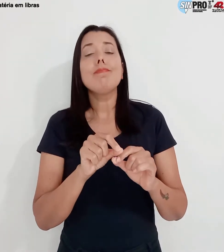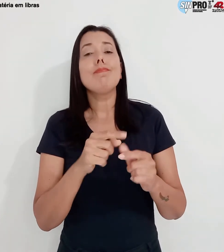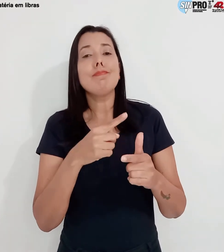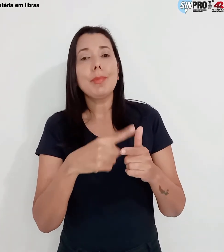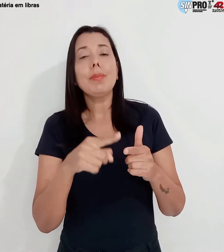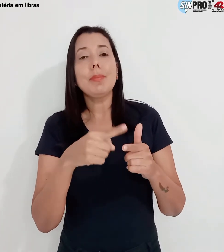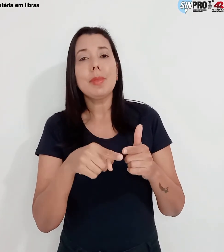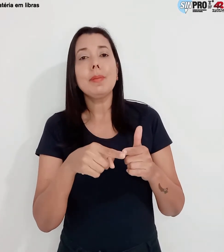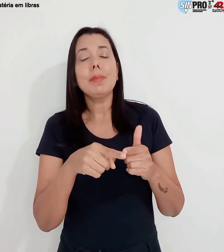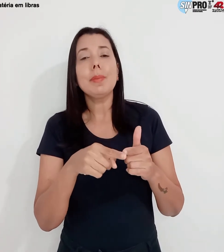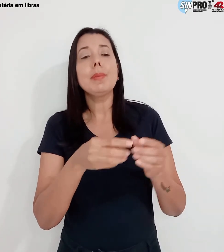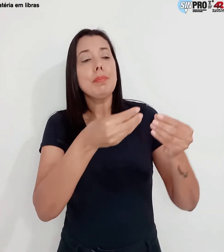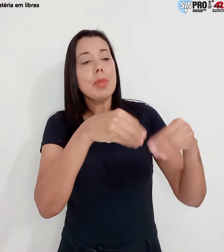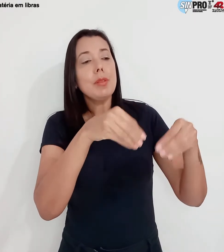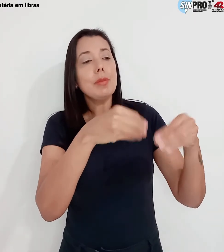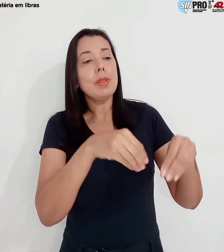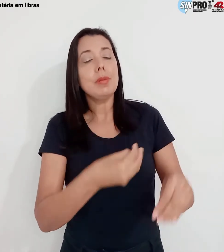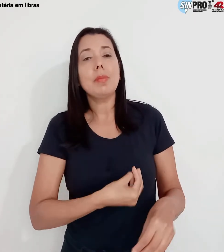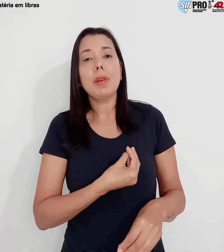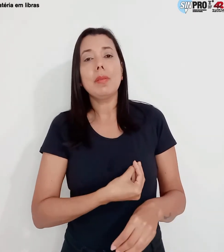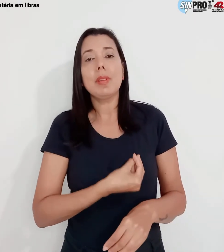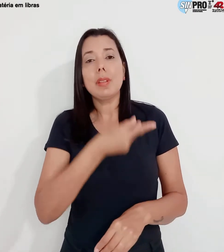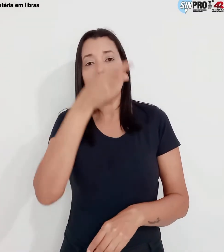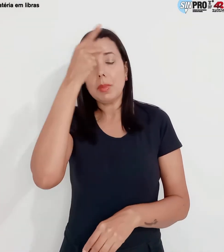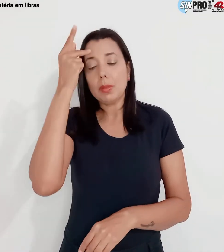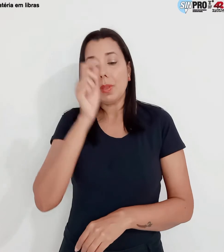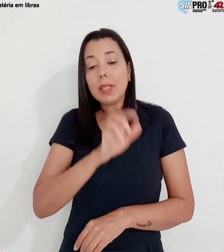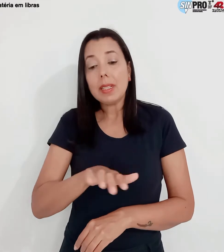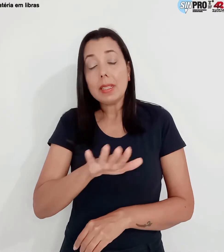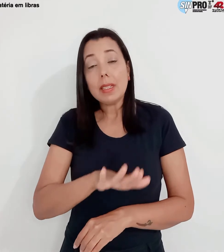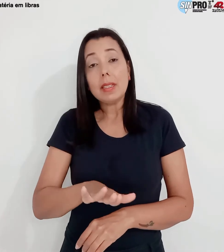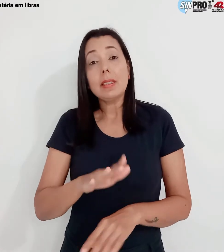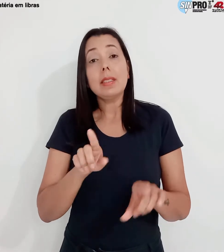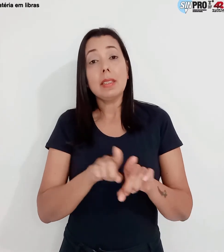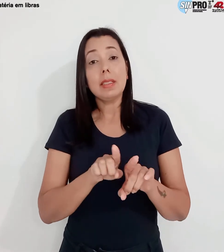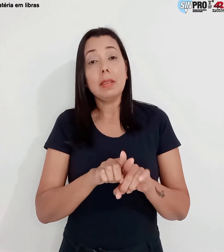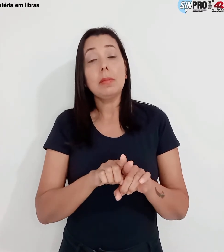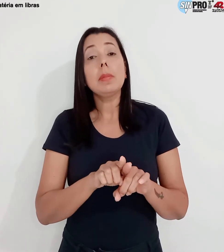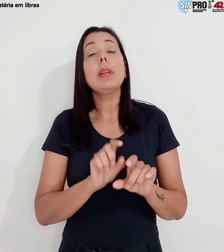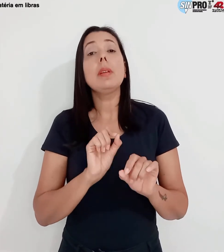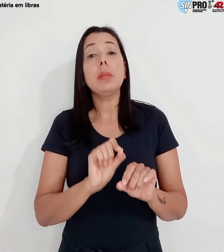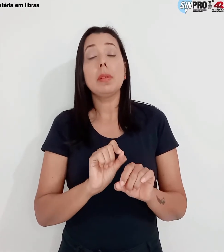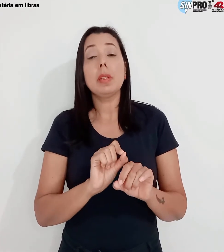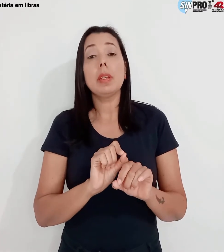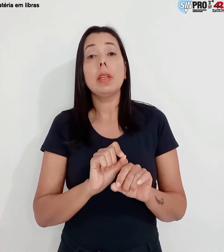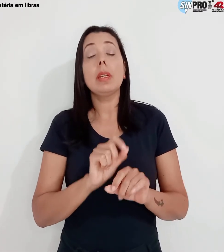dano irreparável para a vida desses cidadãos e para a produtividade da